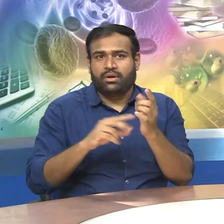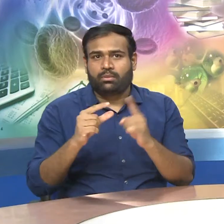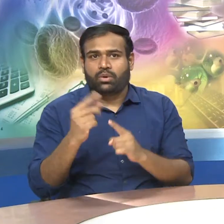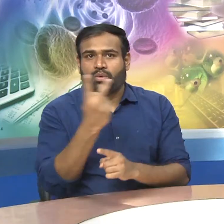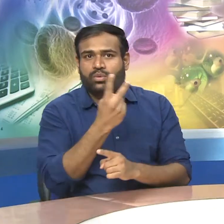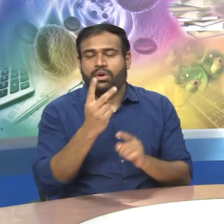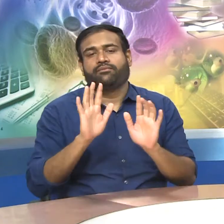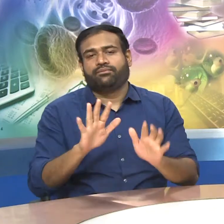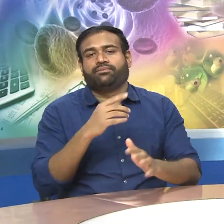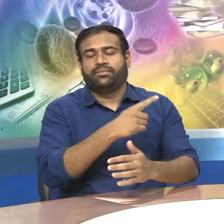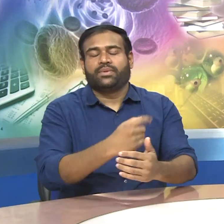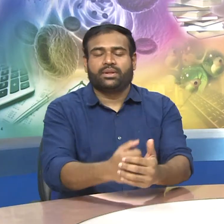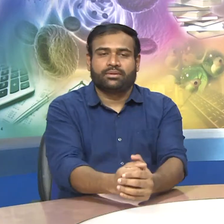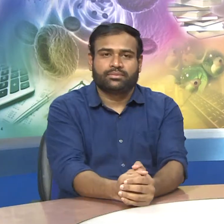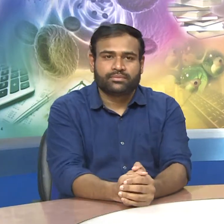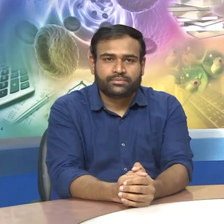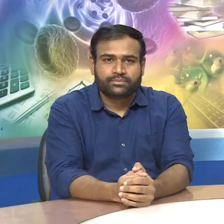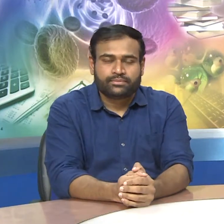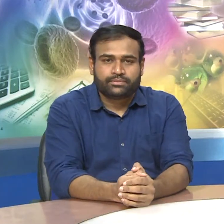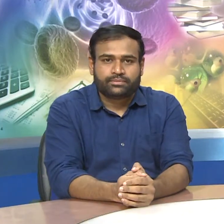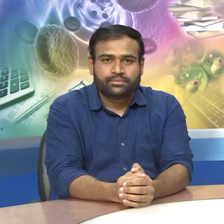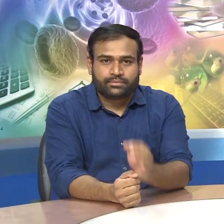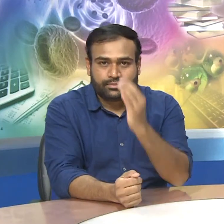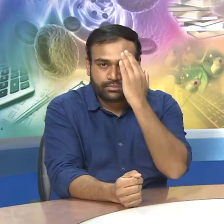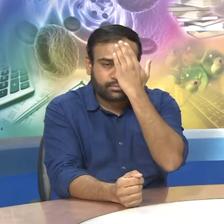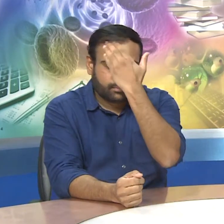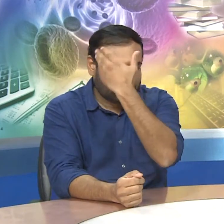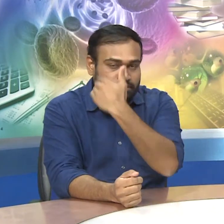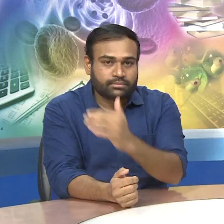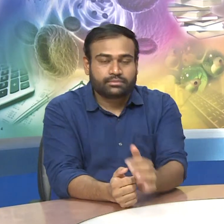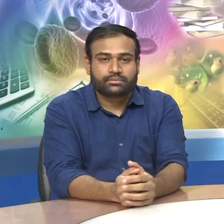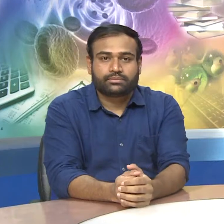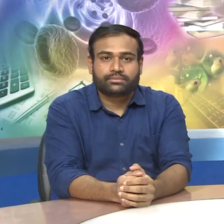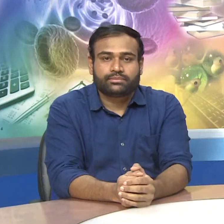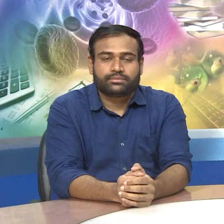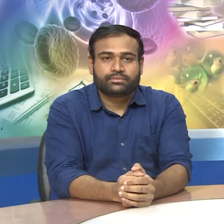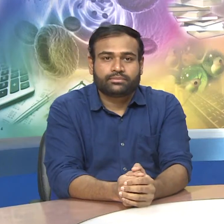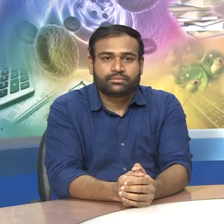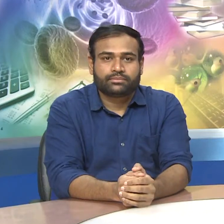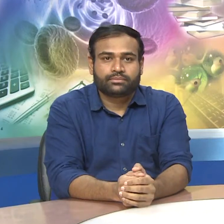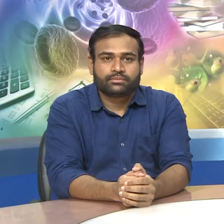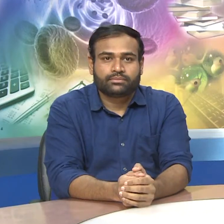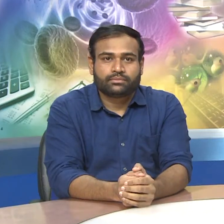Karnataka, Telangana and Uttar Pradesh.